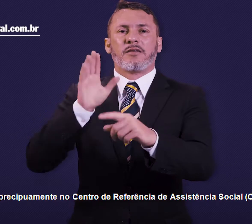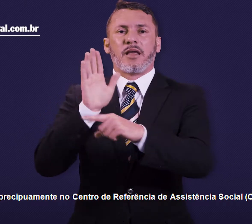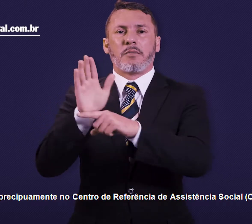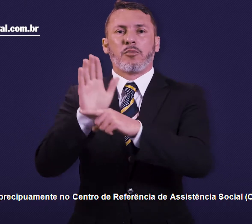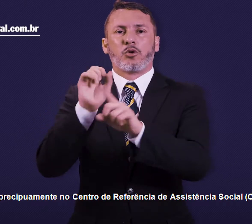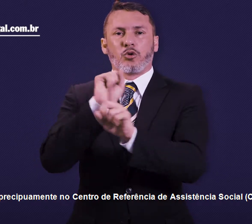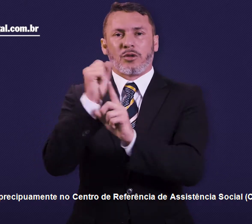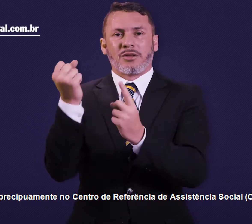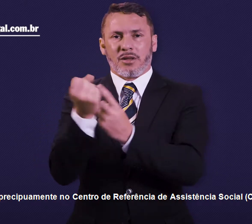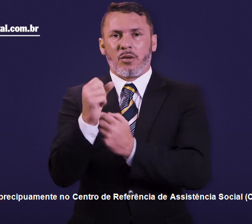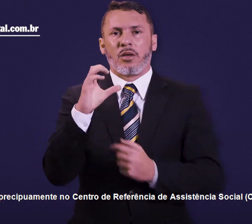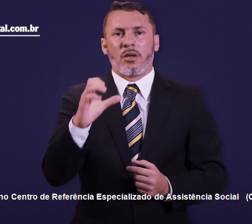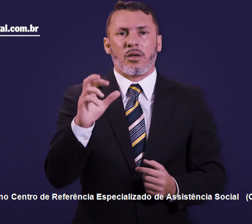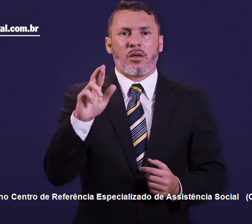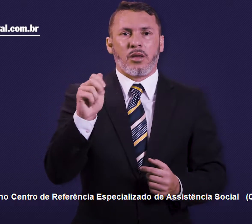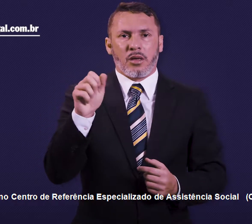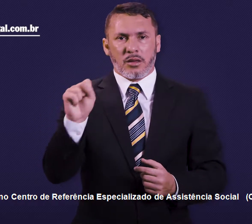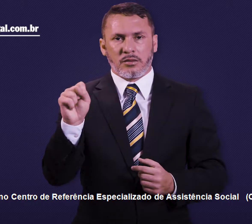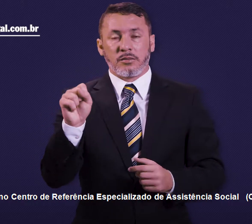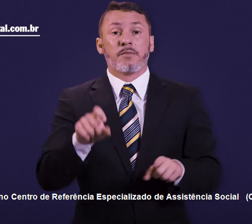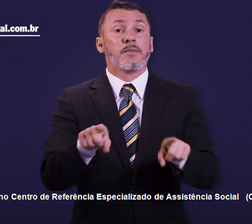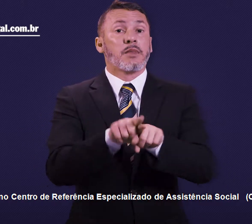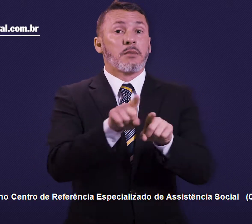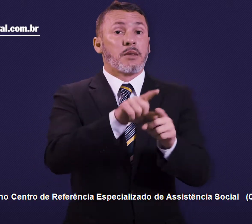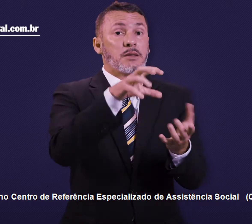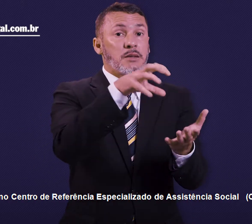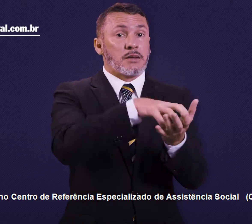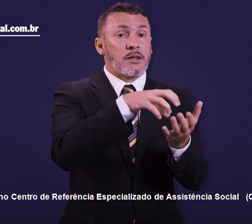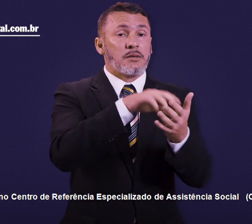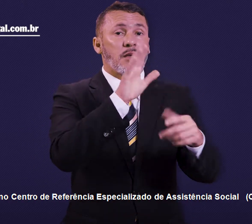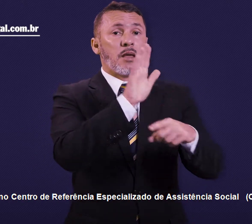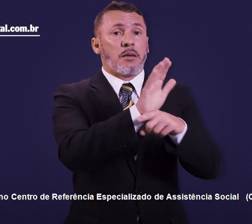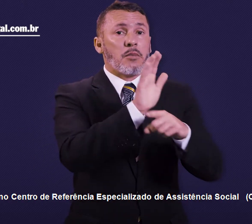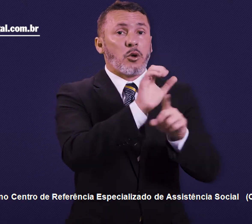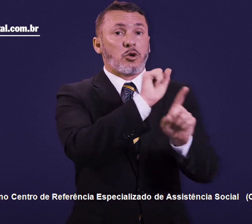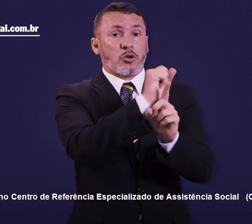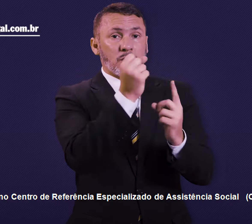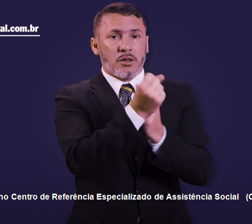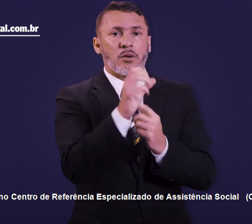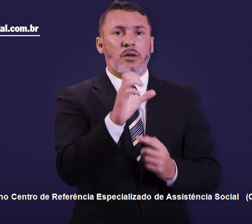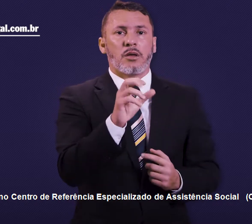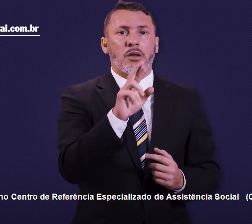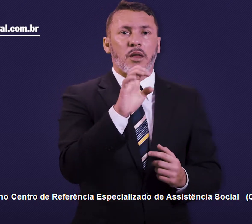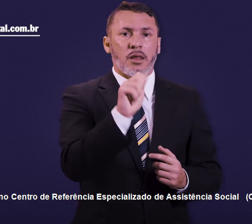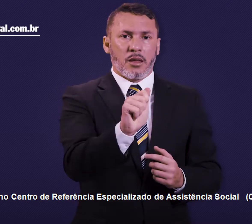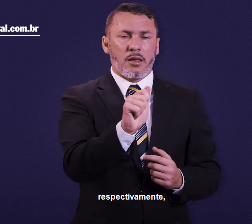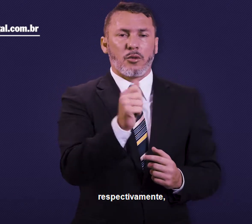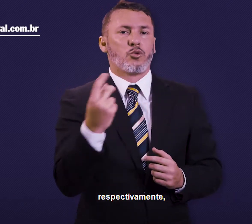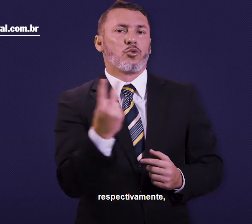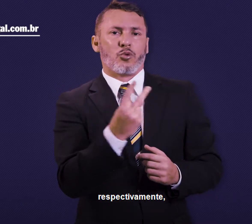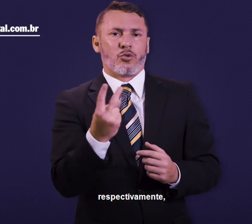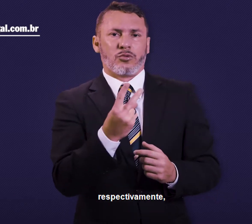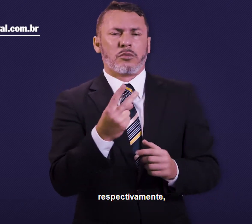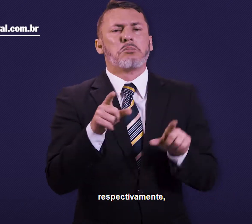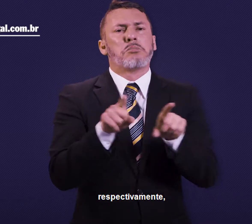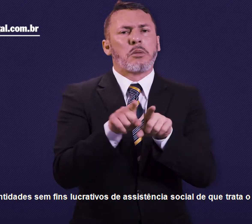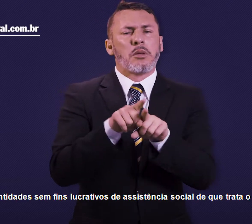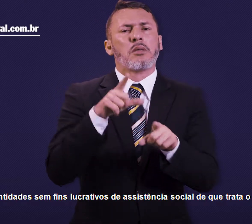Assistência Social CRAS e no Centro de Referência Especializado de Assistência Social CREAS, respectivamente, e